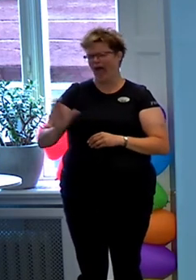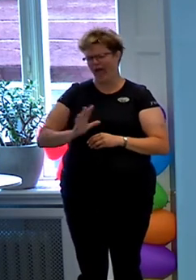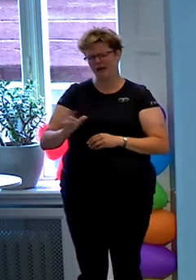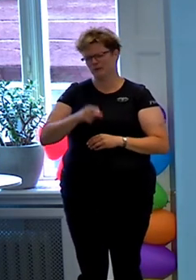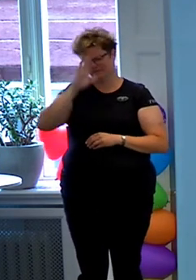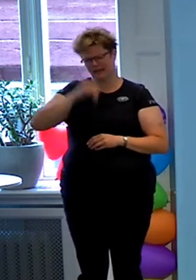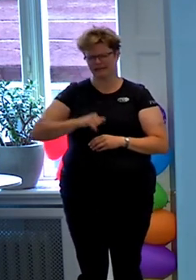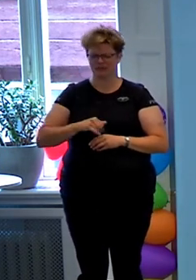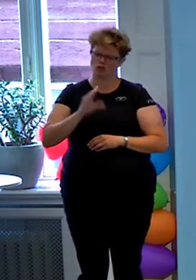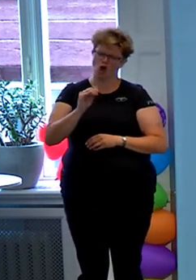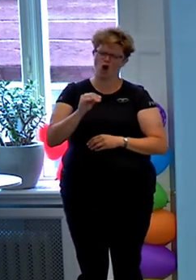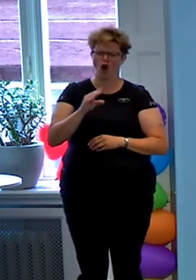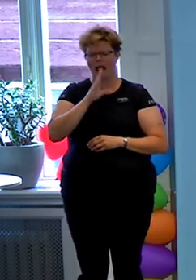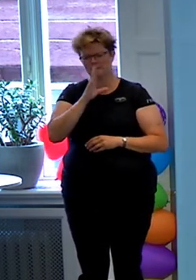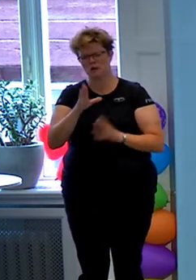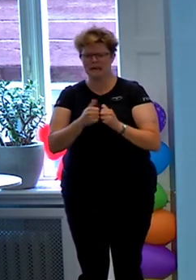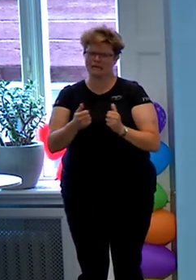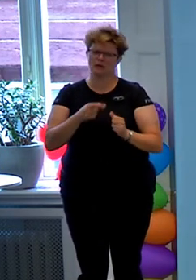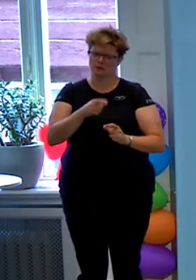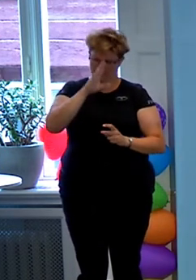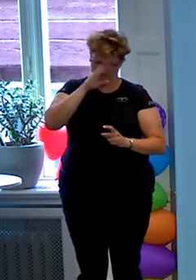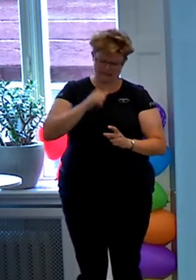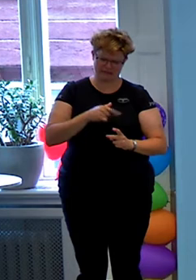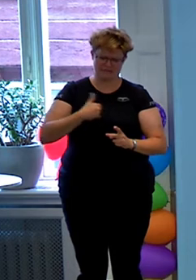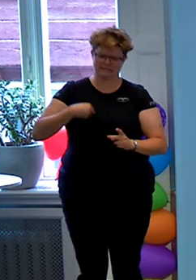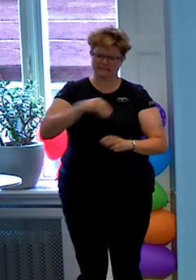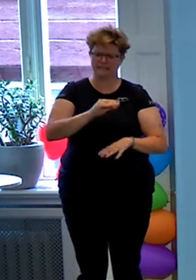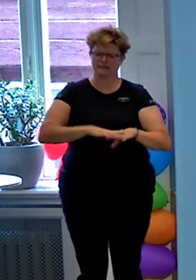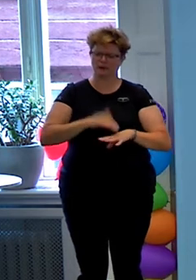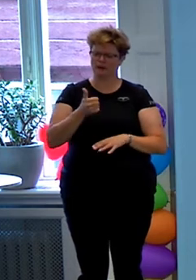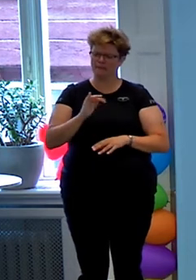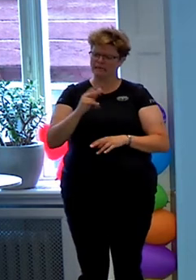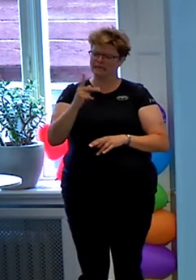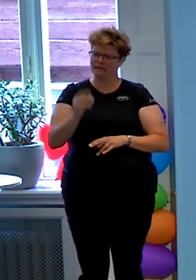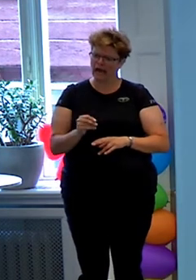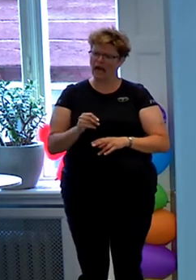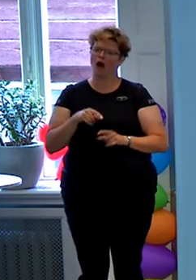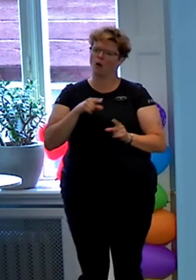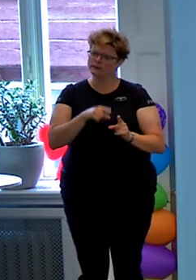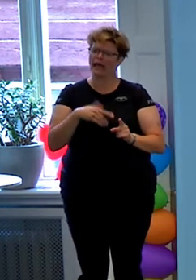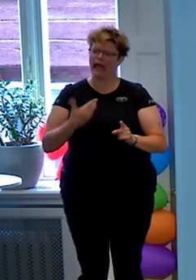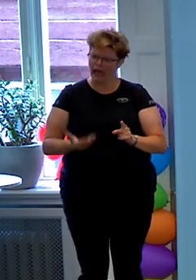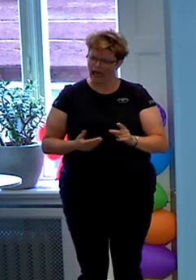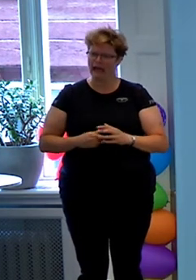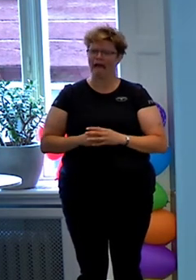Nej men du, absolut, men vi har ju satsat på Birka, va? Och Birka